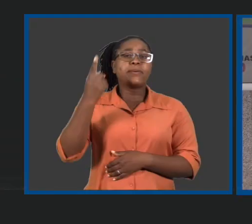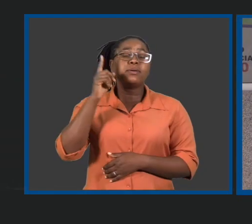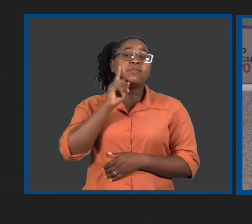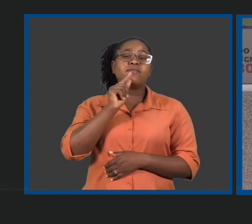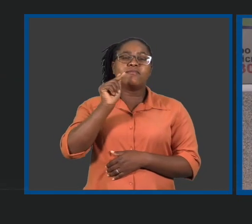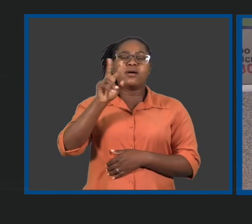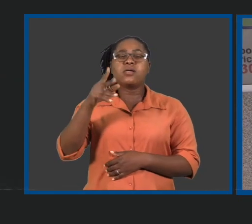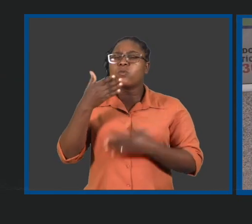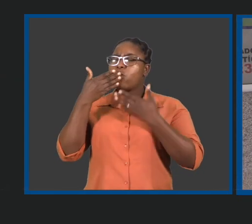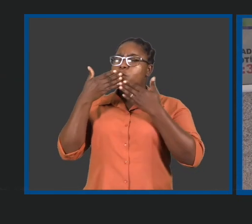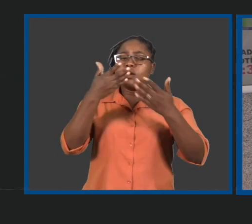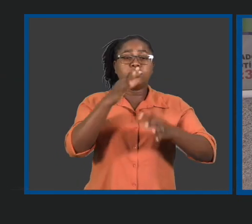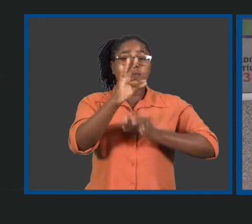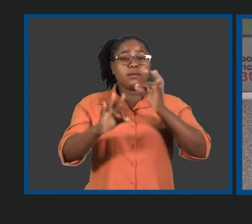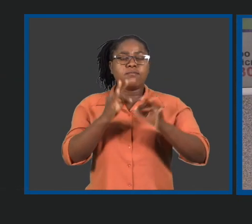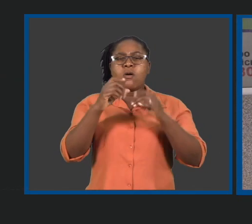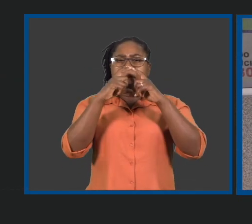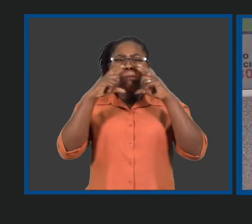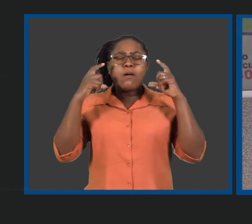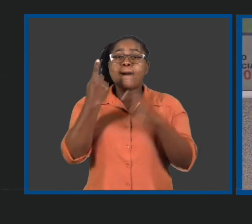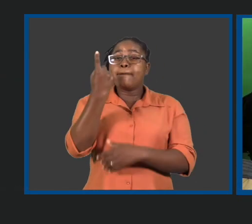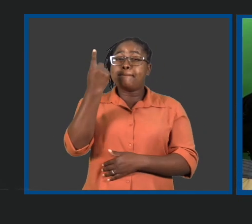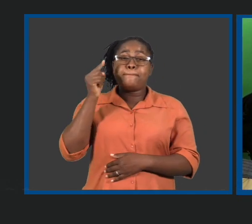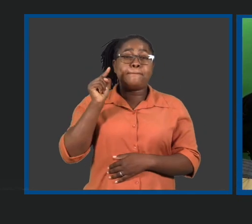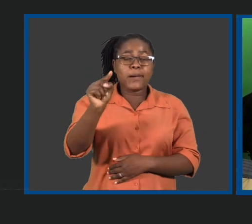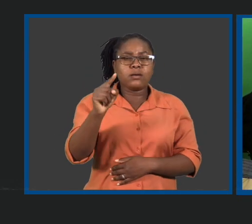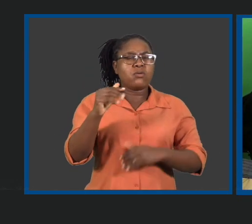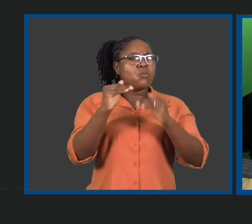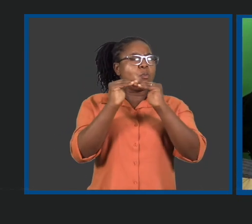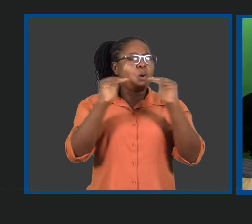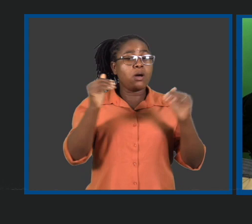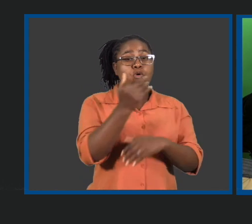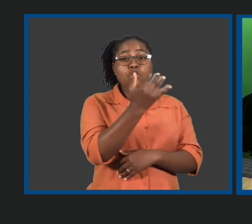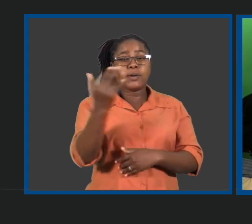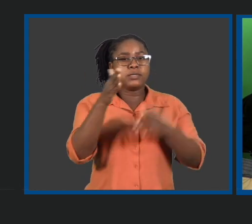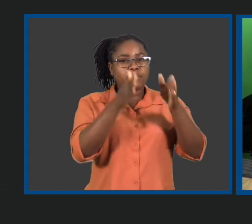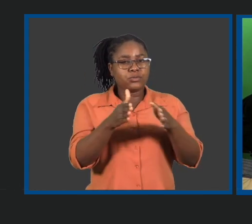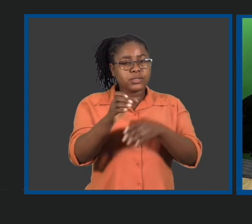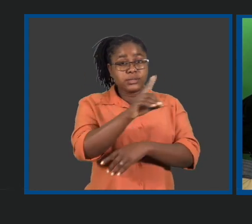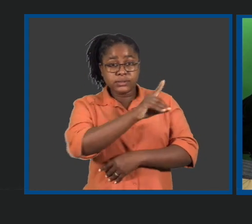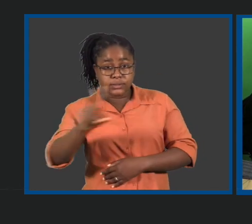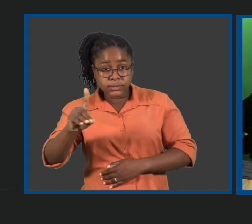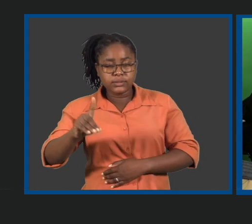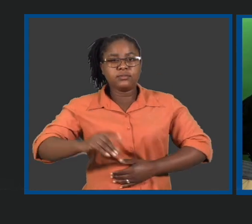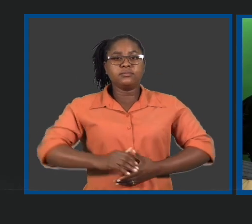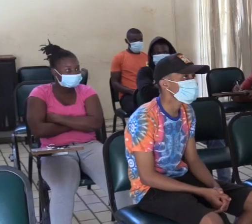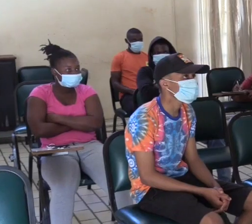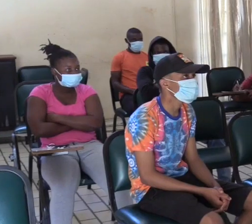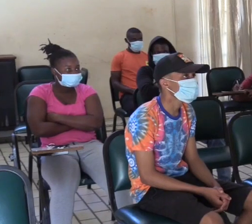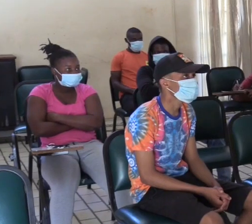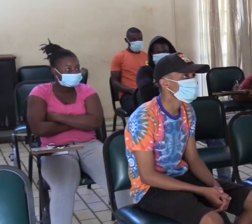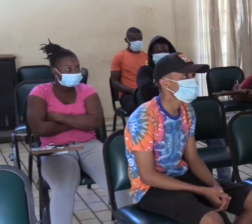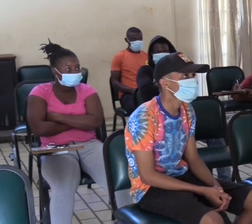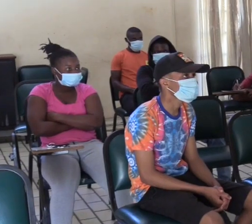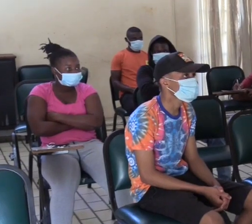Numa primeira fase, a TV surdo angariou e distribuiu mil máscaras para ajudar igual o número de pessoas